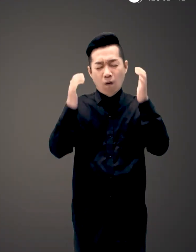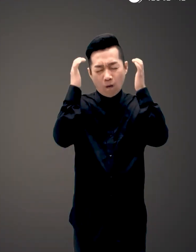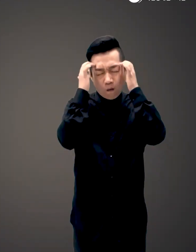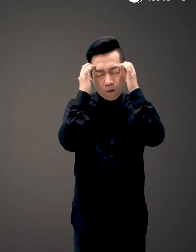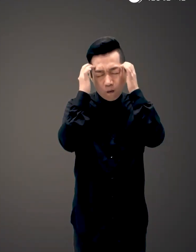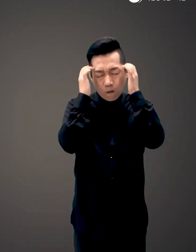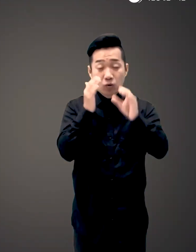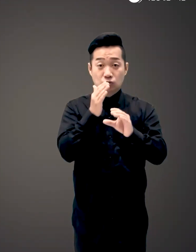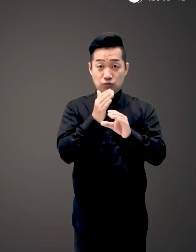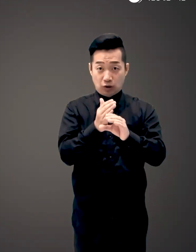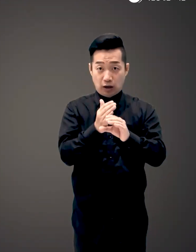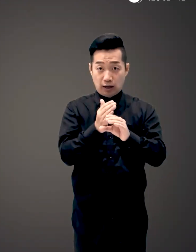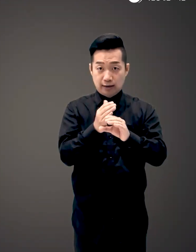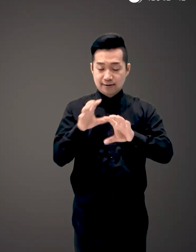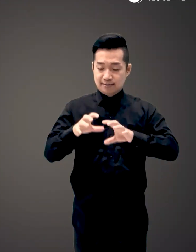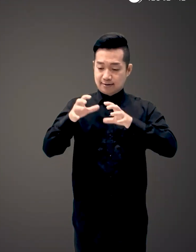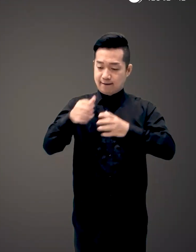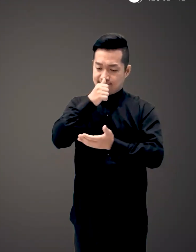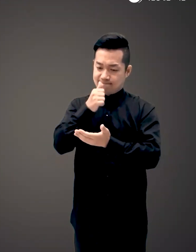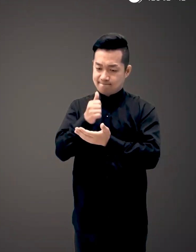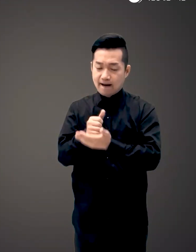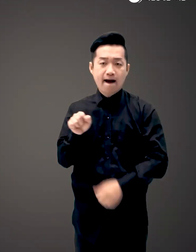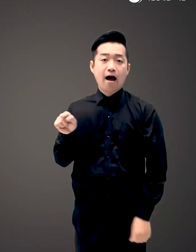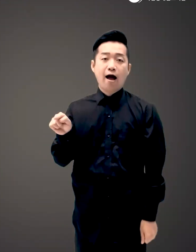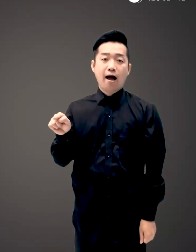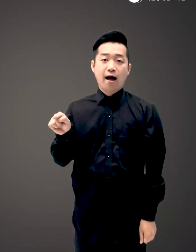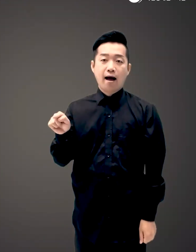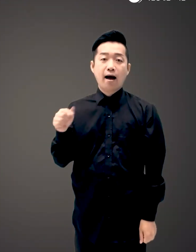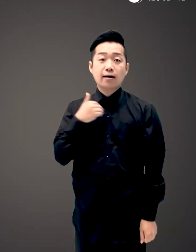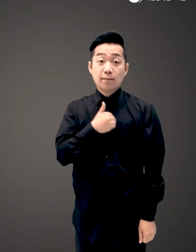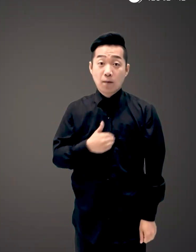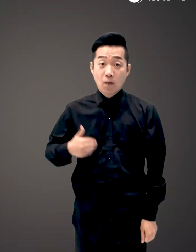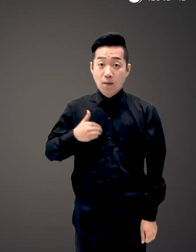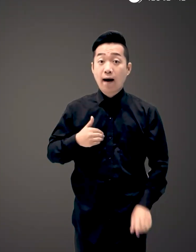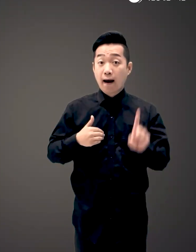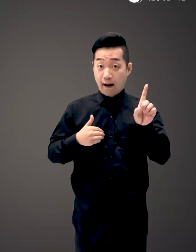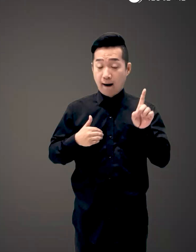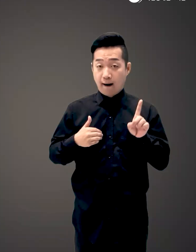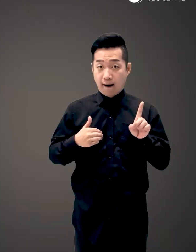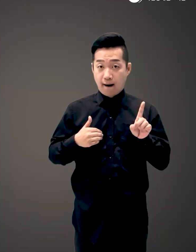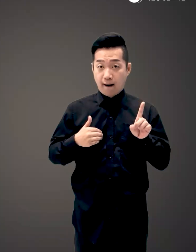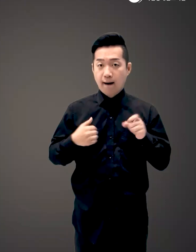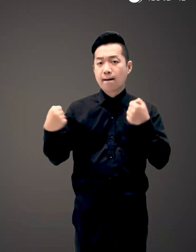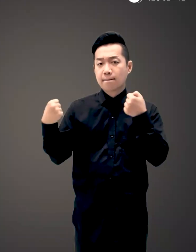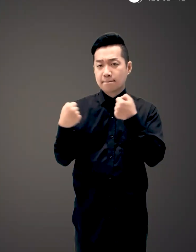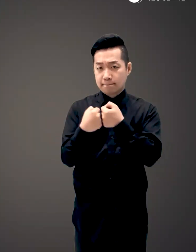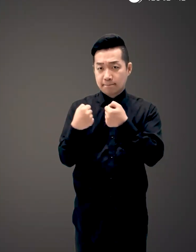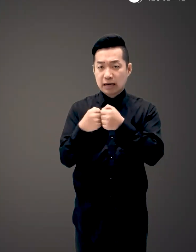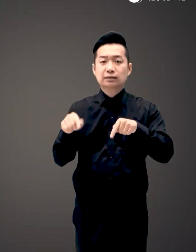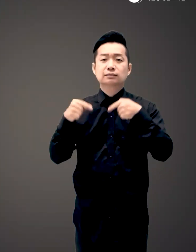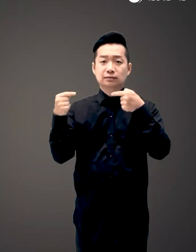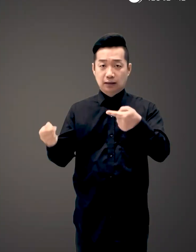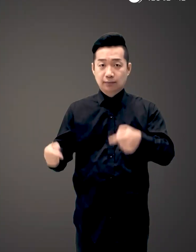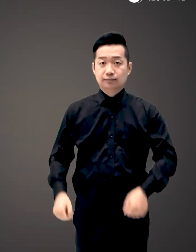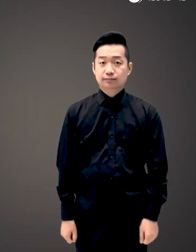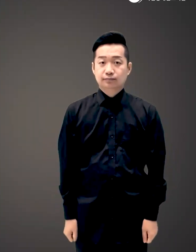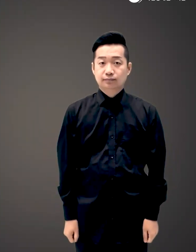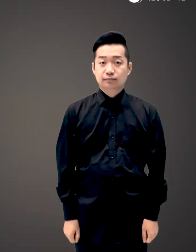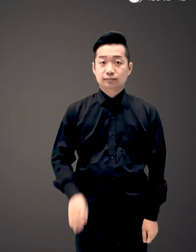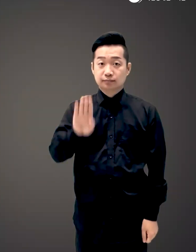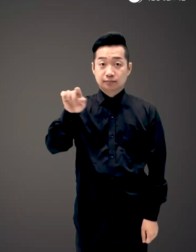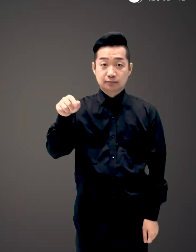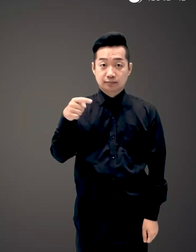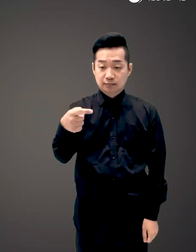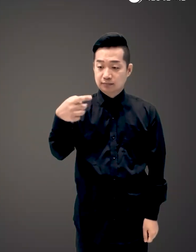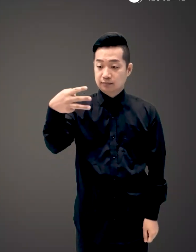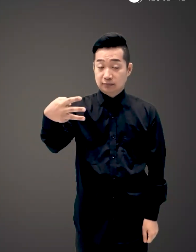고통 속에서 그 세계의 악을 향해서 자기 몸 하나를 가지고 달려드는 데 있는 것이죠.